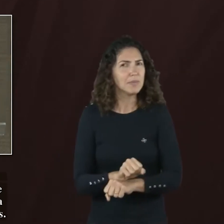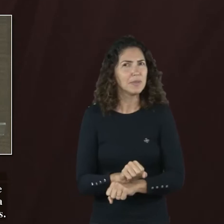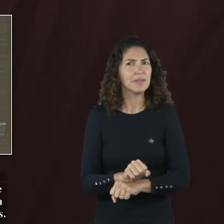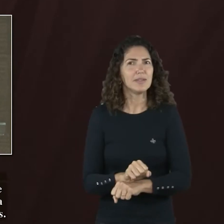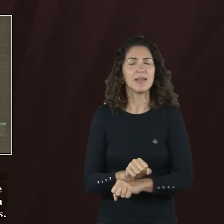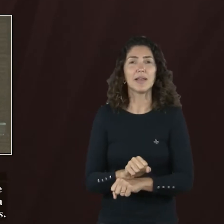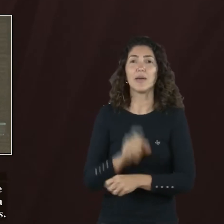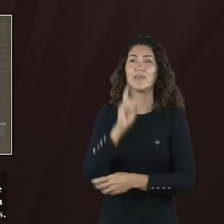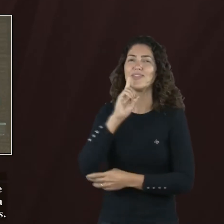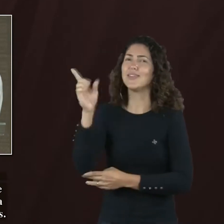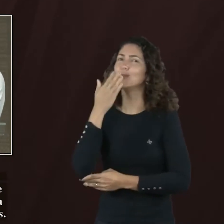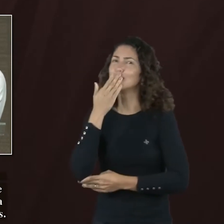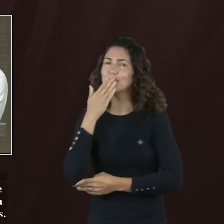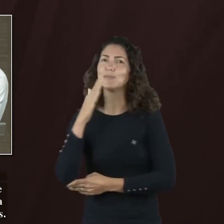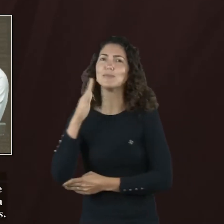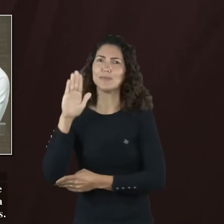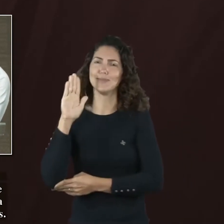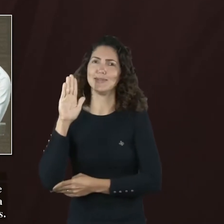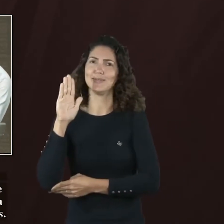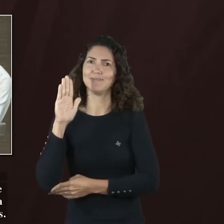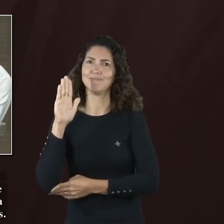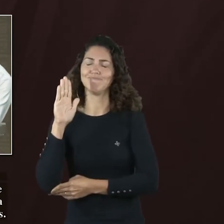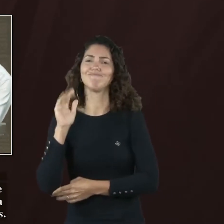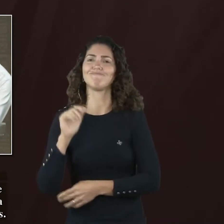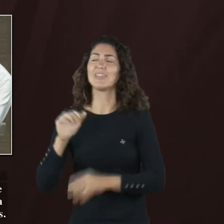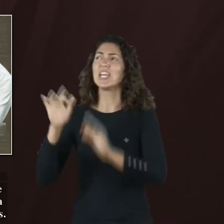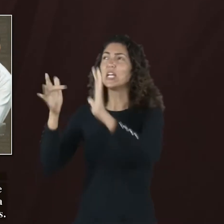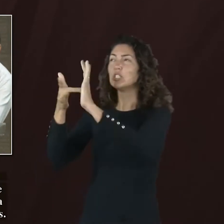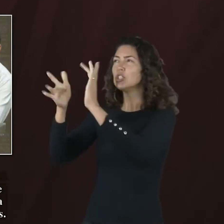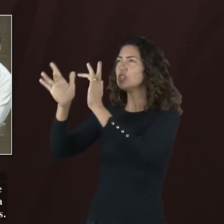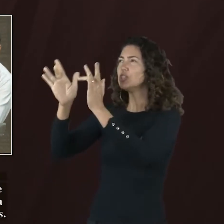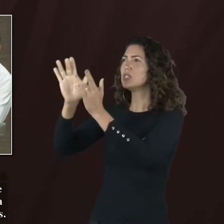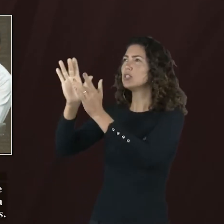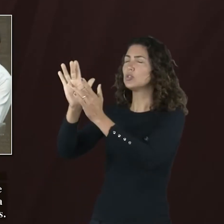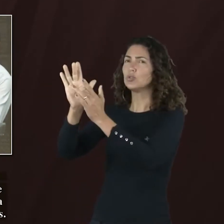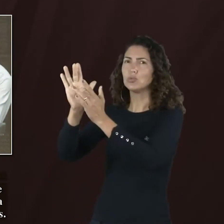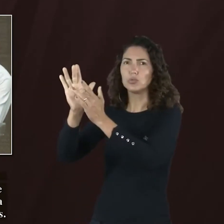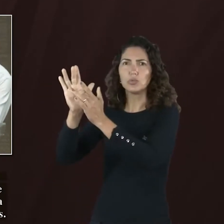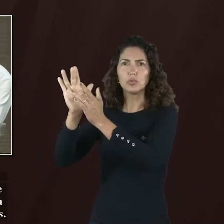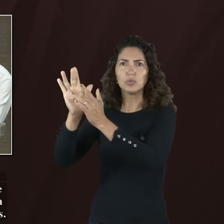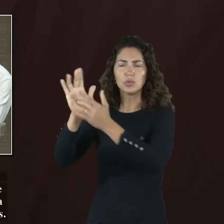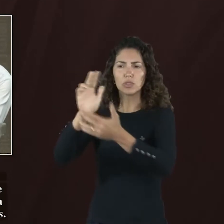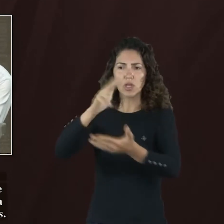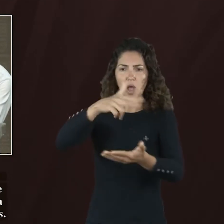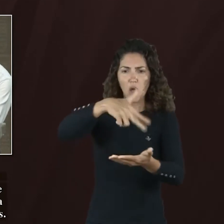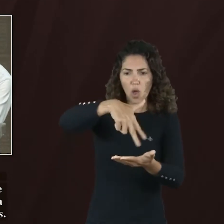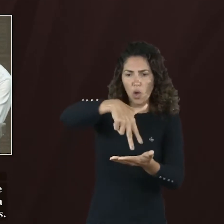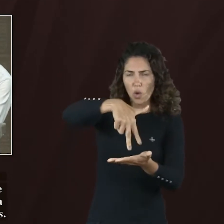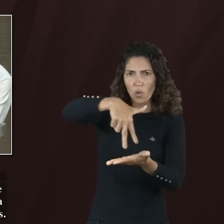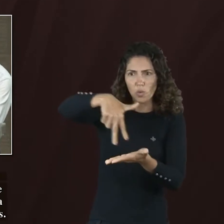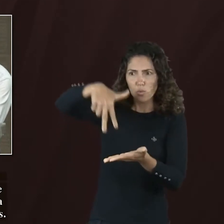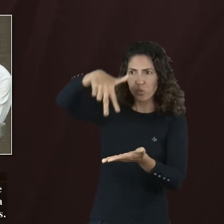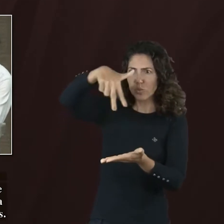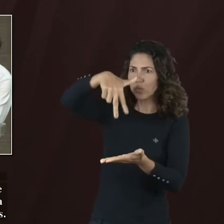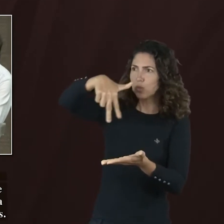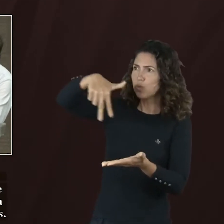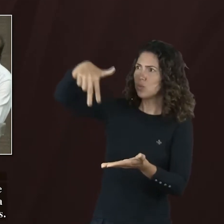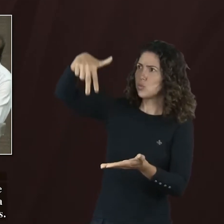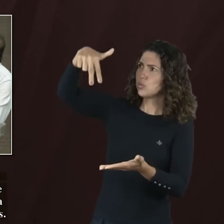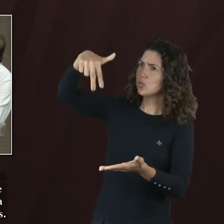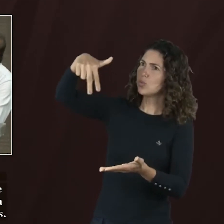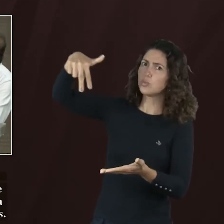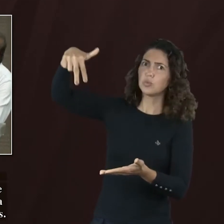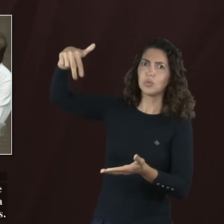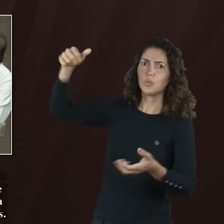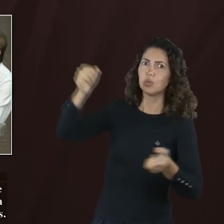Jesus estava subindo numa ascensão pública. Todos esses discípulos que estavam com ele vão